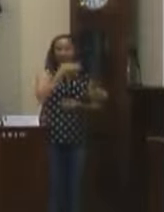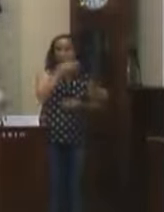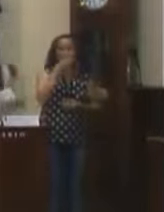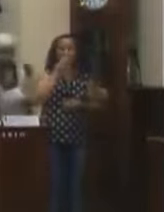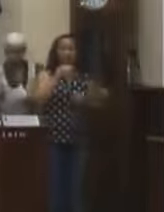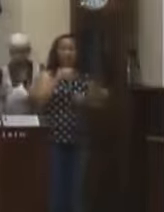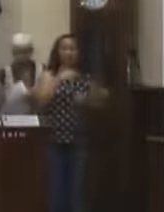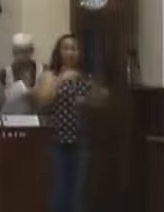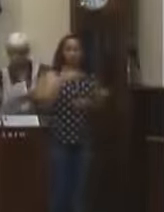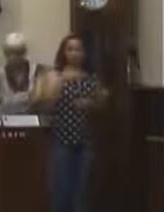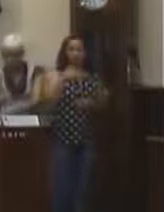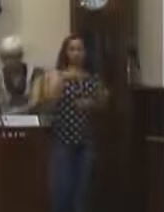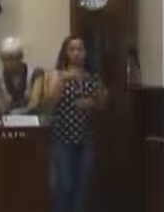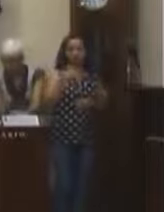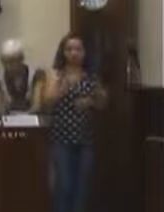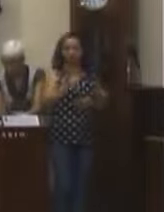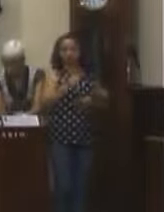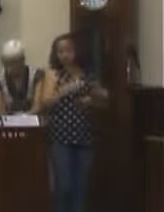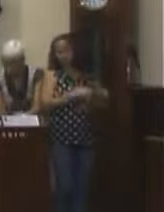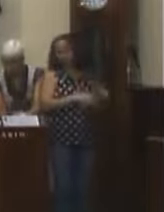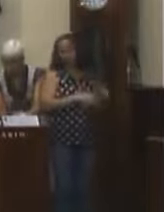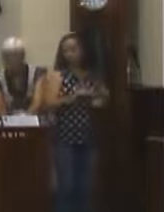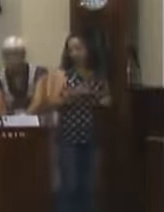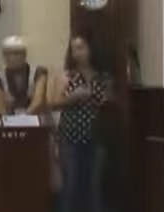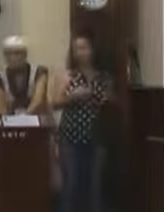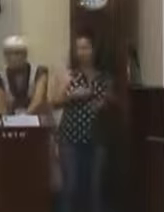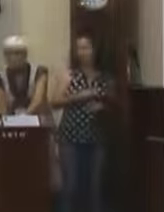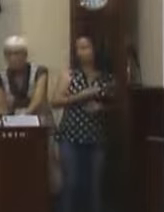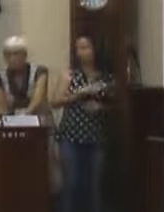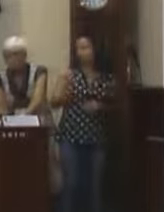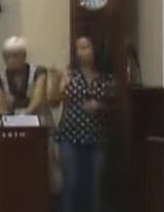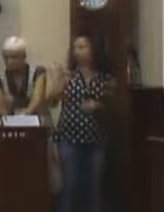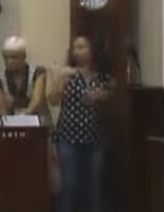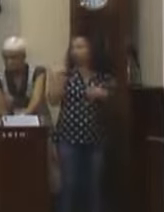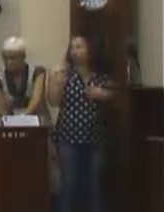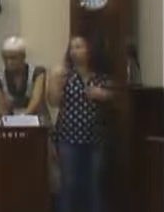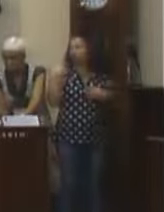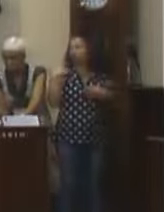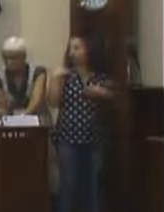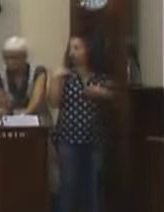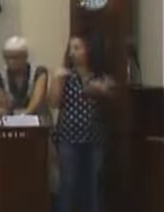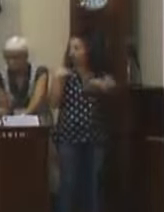2018. Vamos fazer a presença dos senhores vereadores.